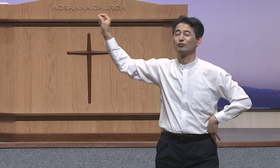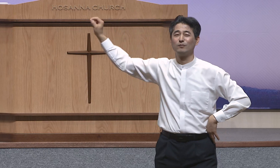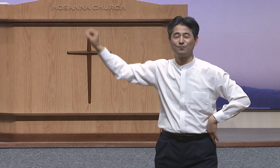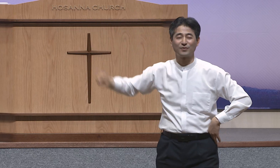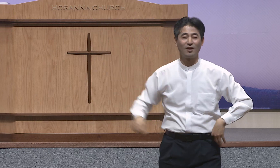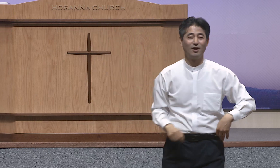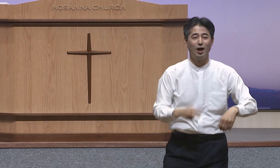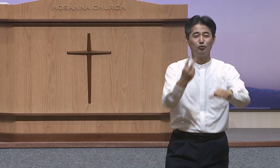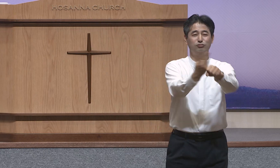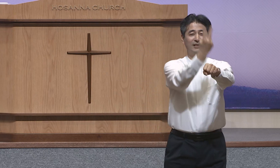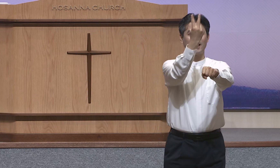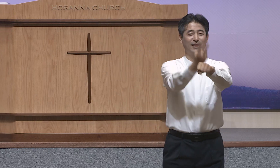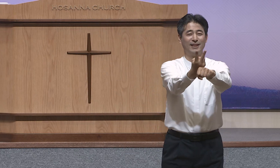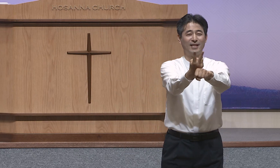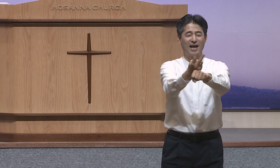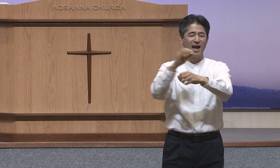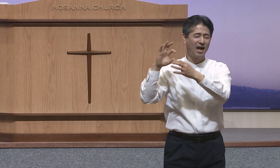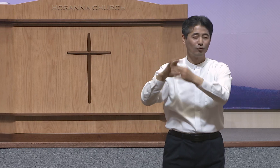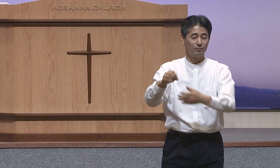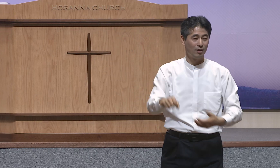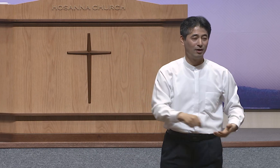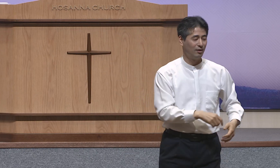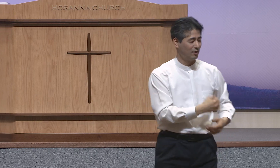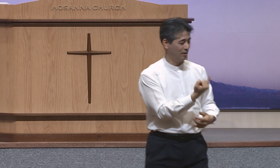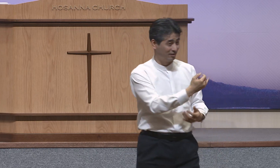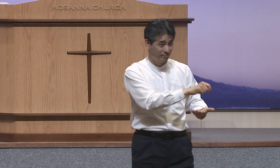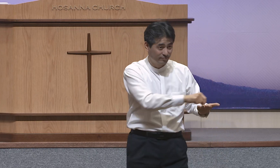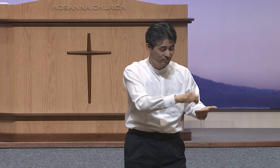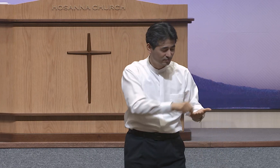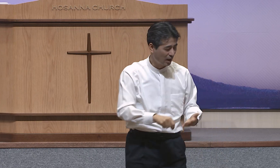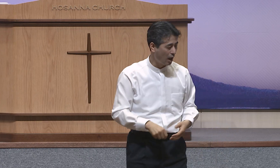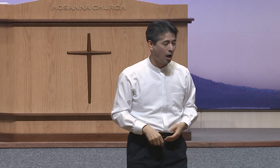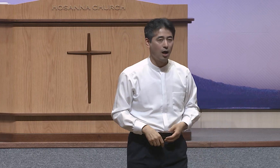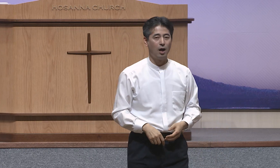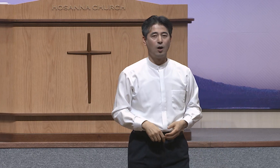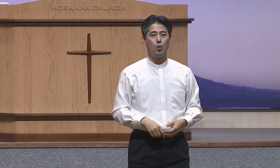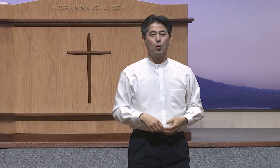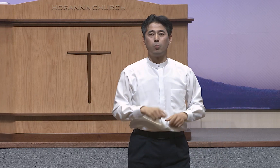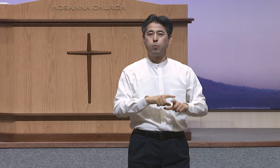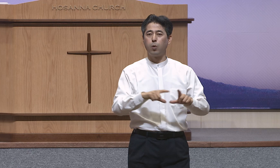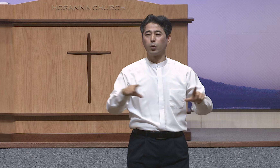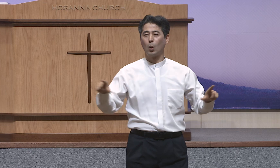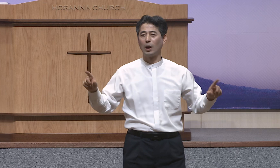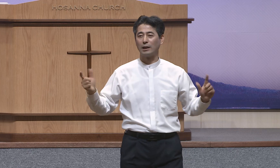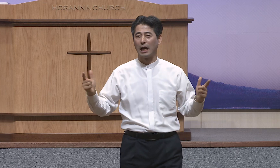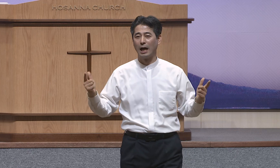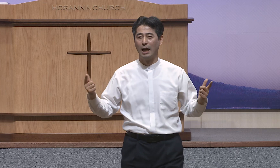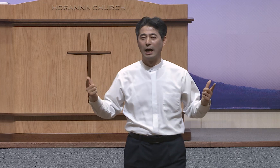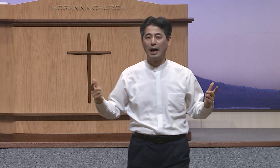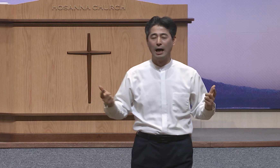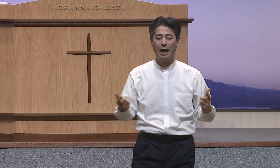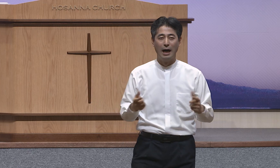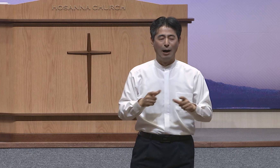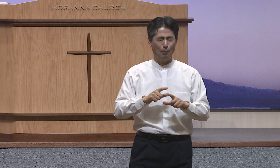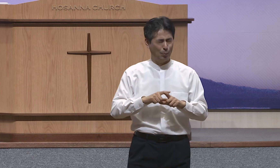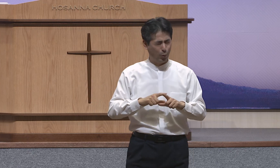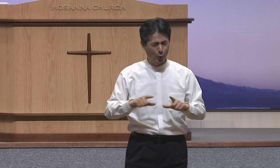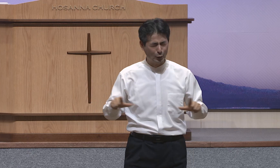이제 교수님이 막 말씀하시면 2시간 정도 계속 말씀하시는데 이 여자분이 자매분이 보통의 손놀림이